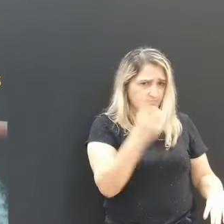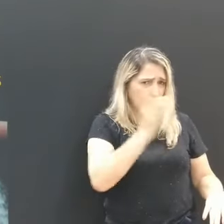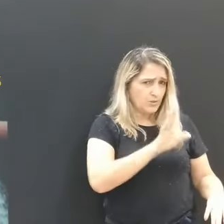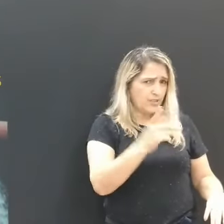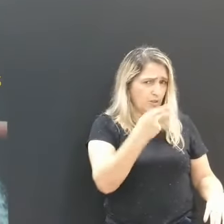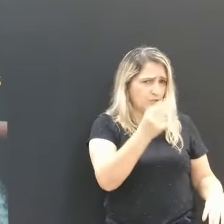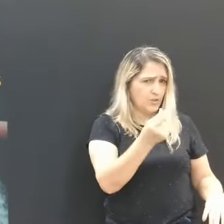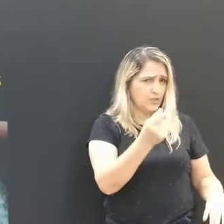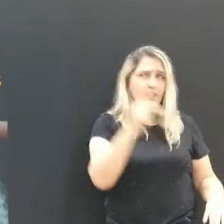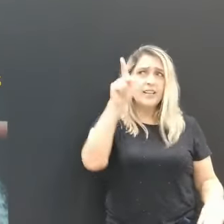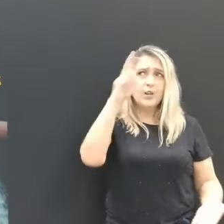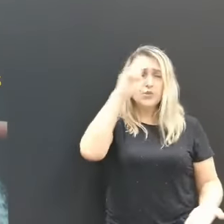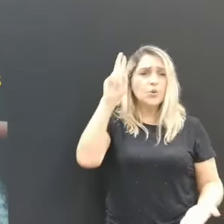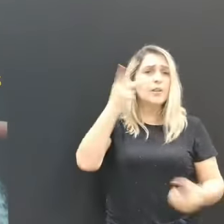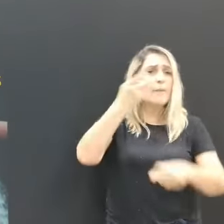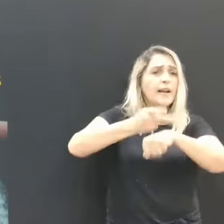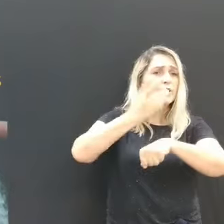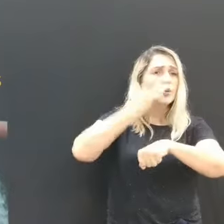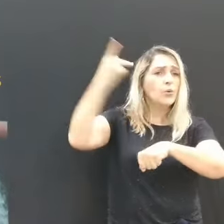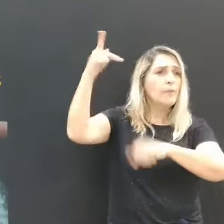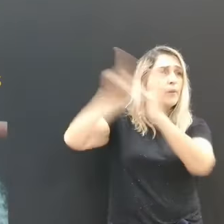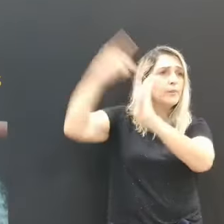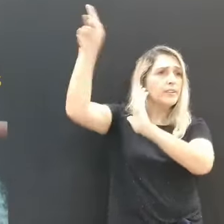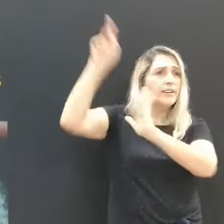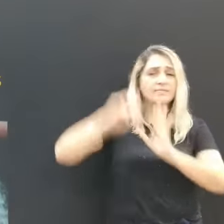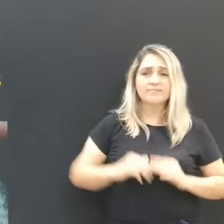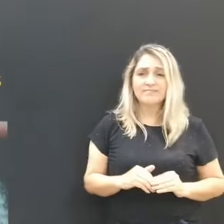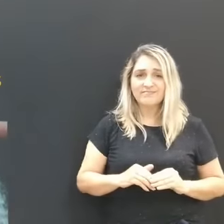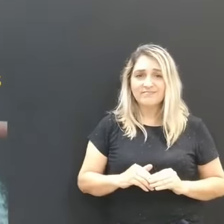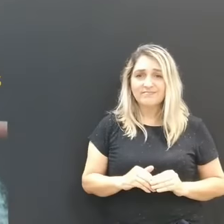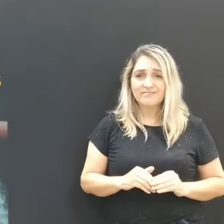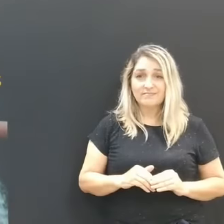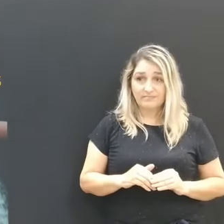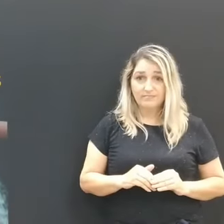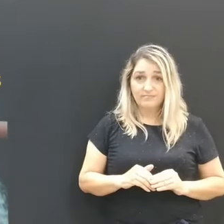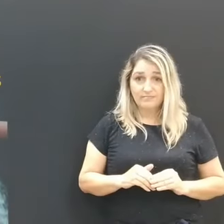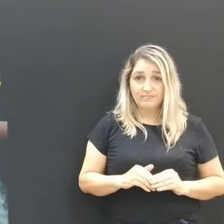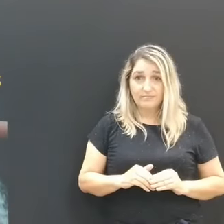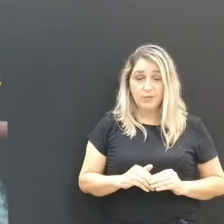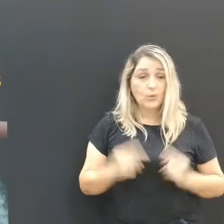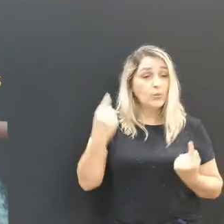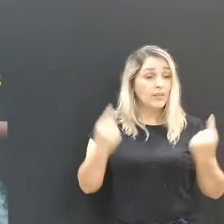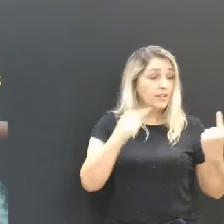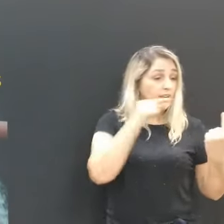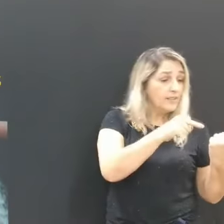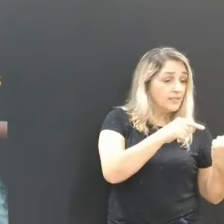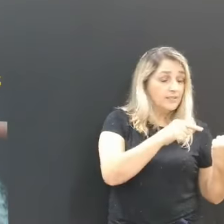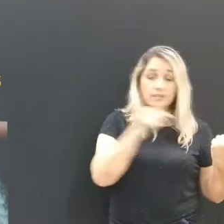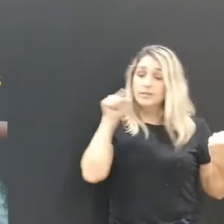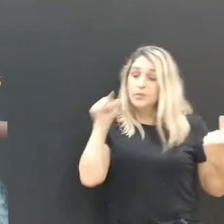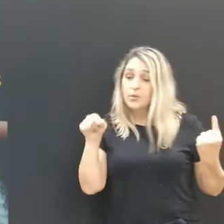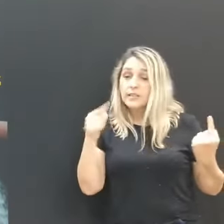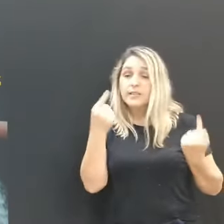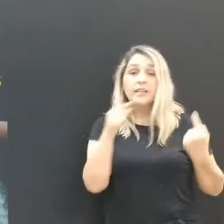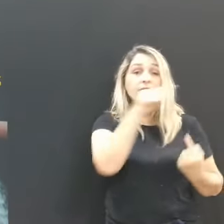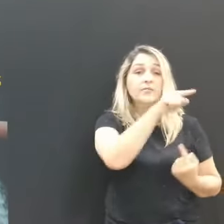esnobava dinheiro. Mas Deus não queria o dinheiro dele, as riquezas dele. Não era isso que atraía o